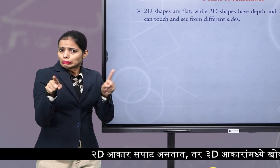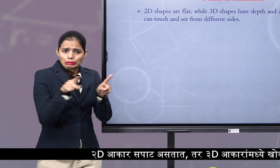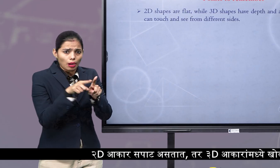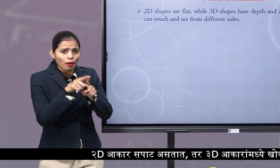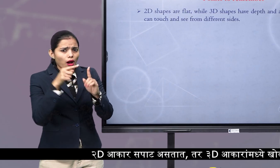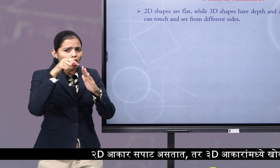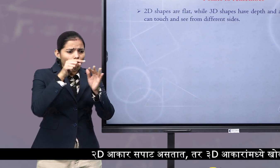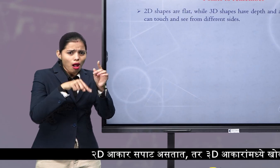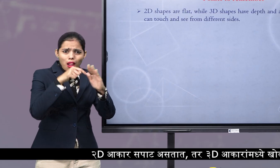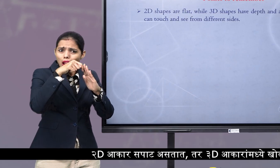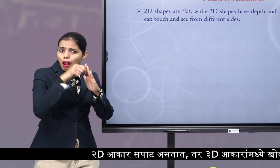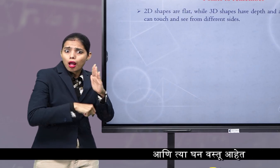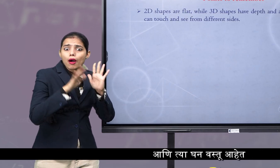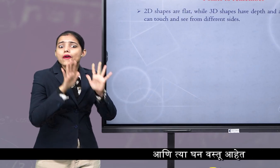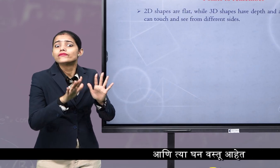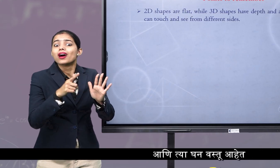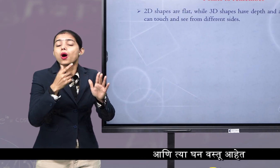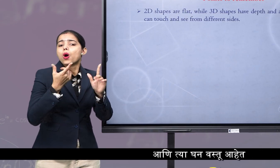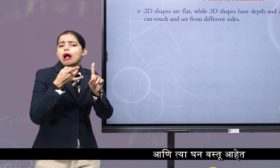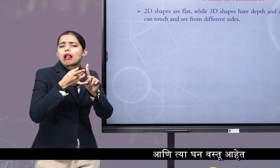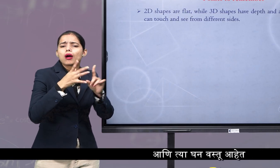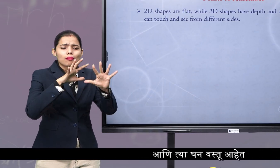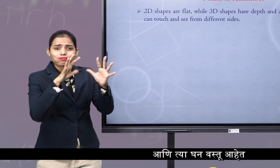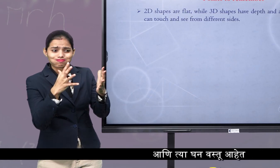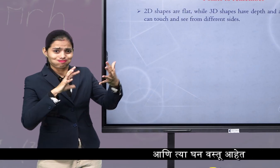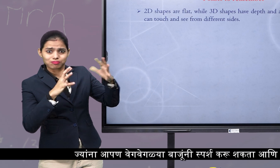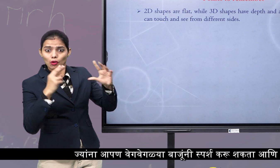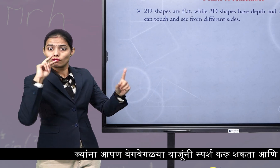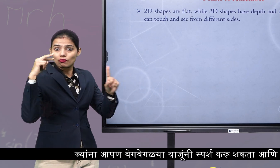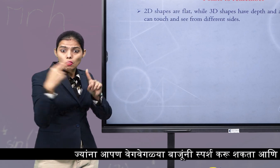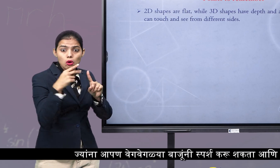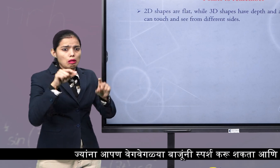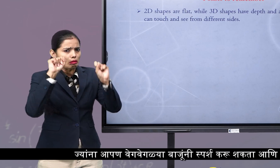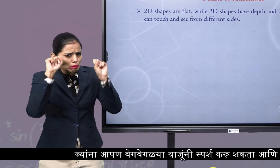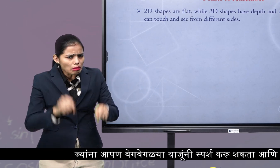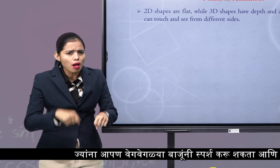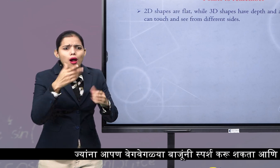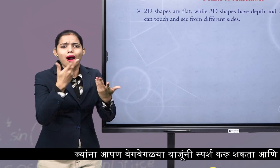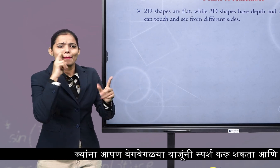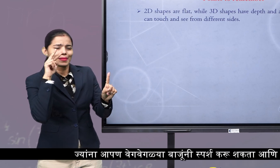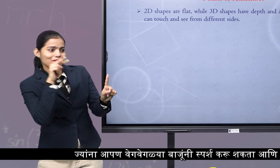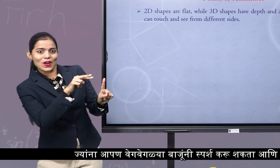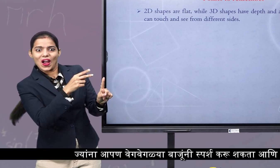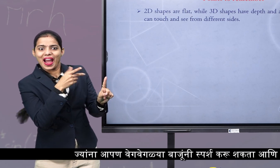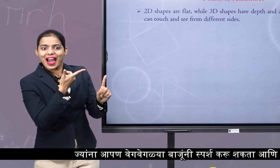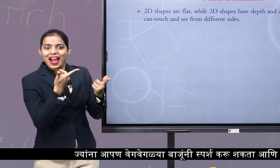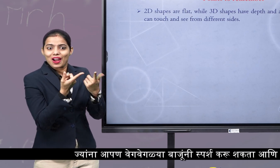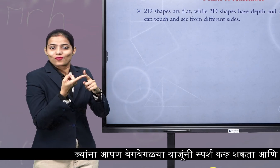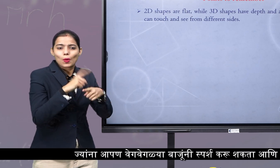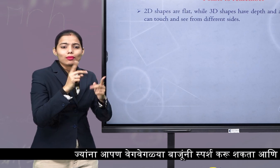आकारांमध्ये खोली असते आणि त्या घन वस्तू आहेत ज्यांना आपण वेगवेगळ्या बाजूने स्पर्श करू शकता